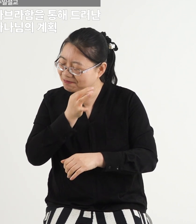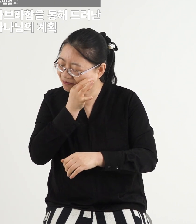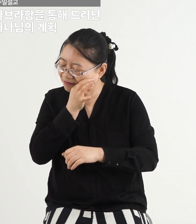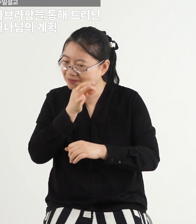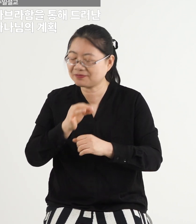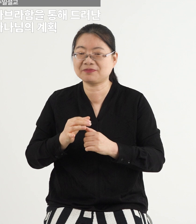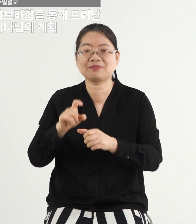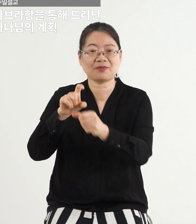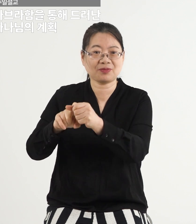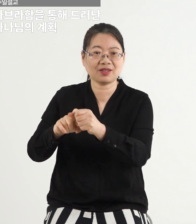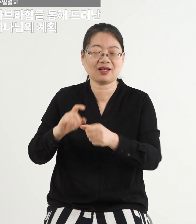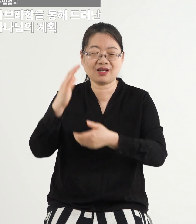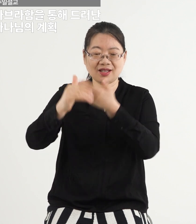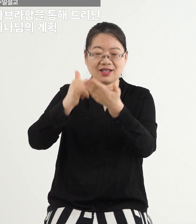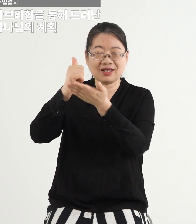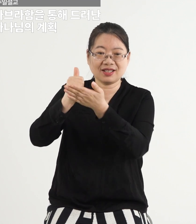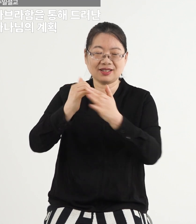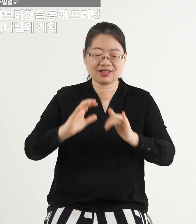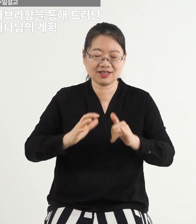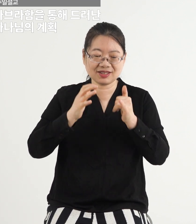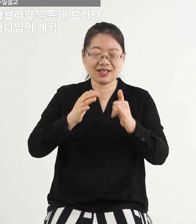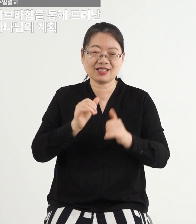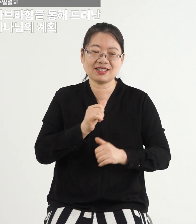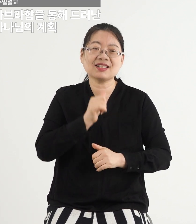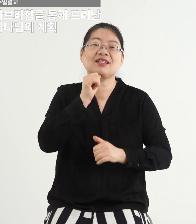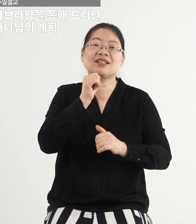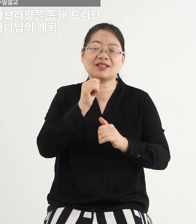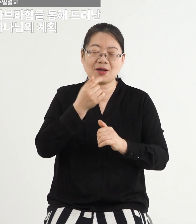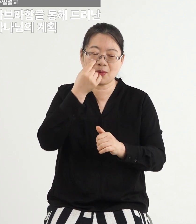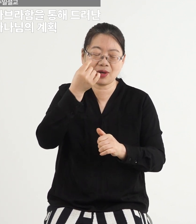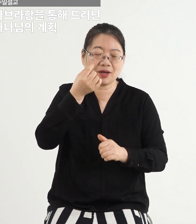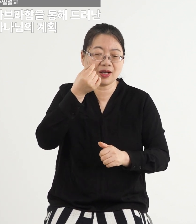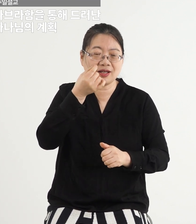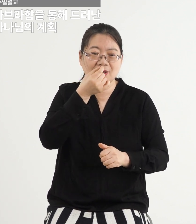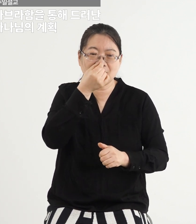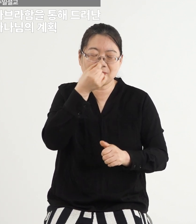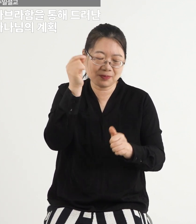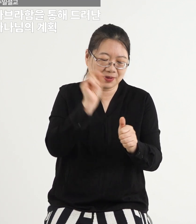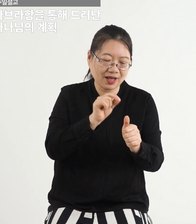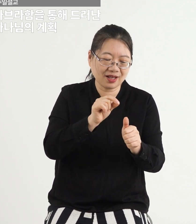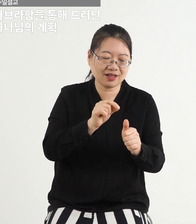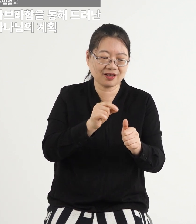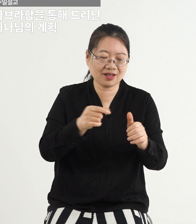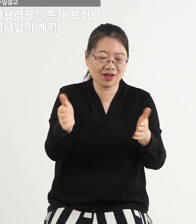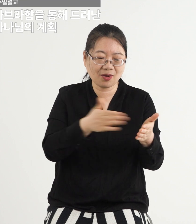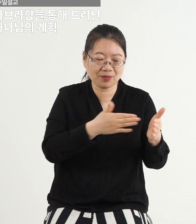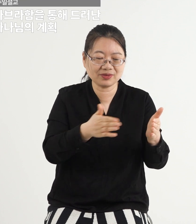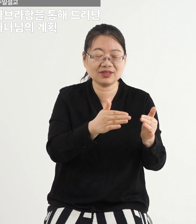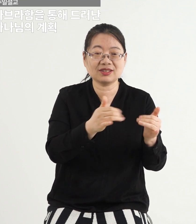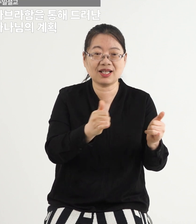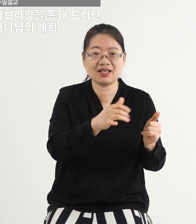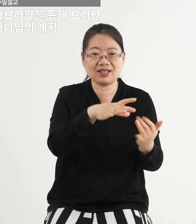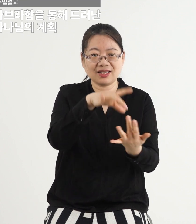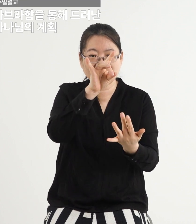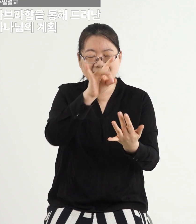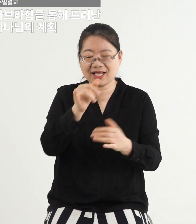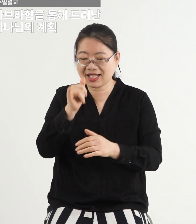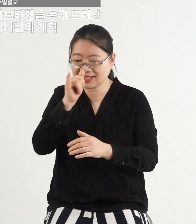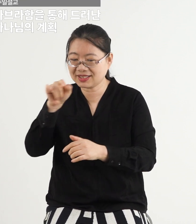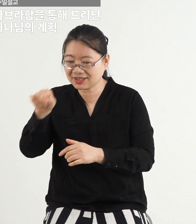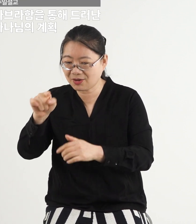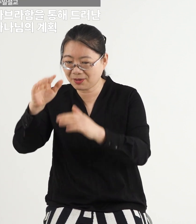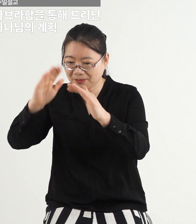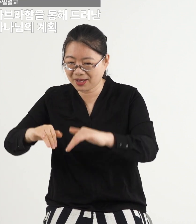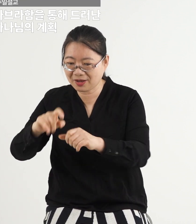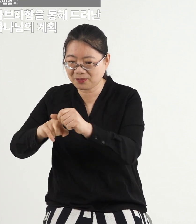하시며 하나님께서 세상에 천한 것들과 멸시받는 것들과 없는 것들을 택하사 있는 것들을 폐하려 하시나니.